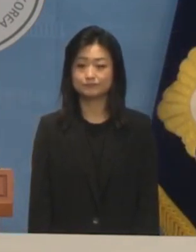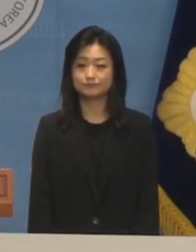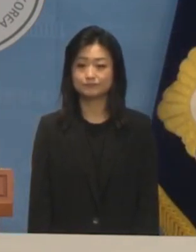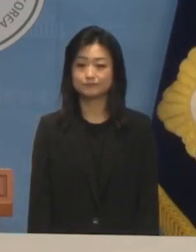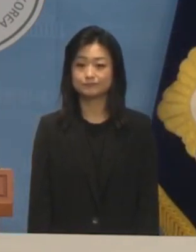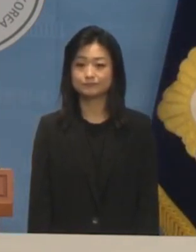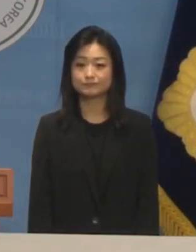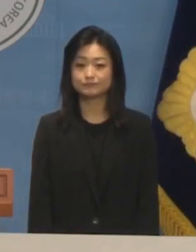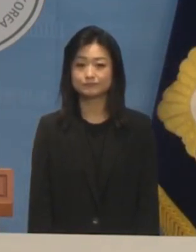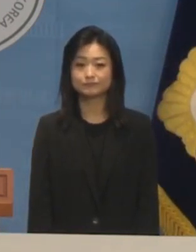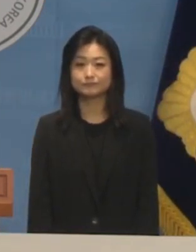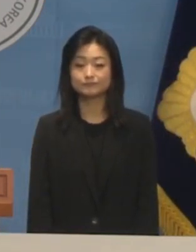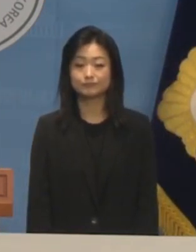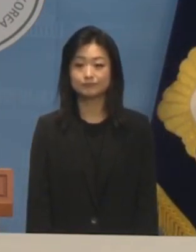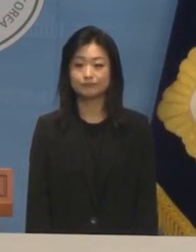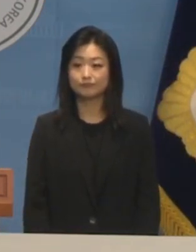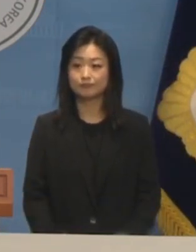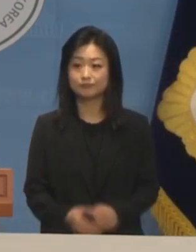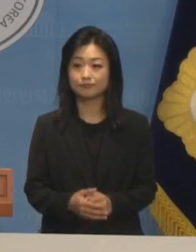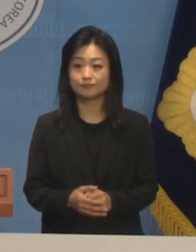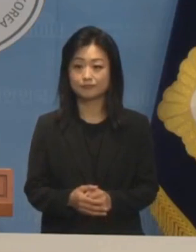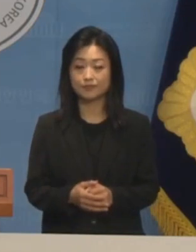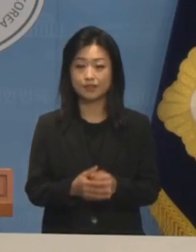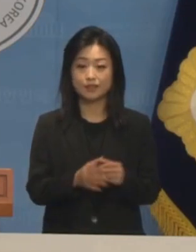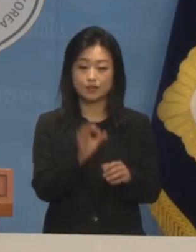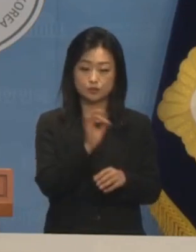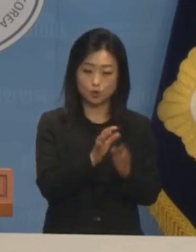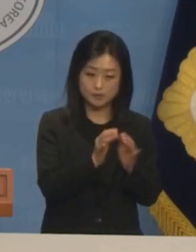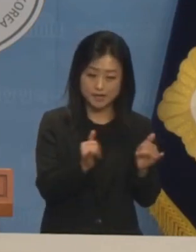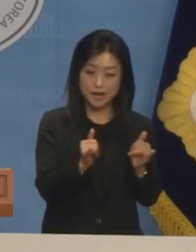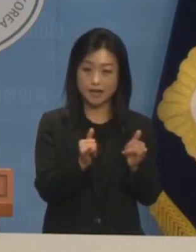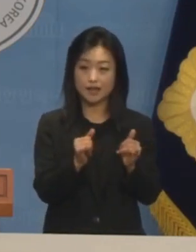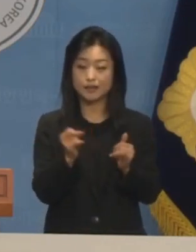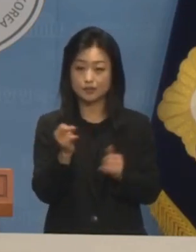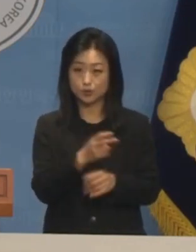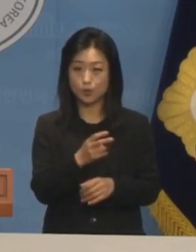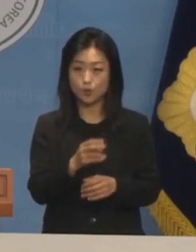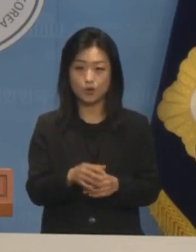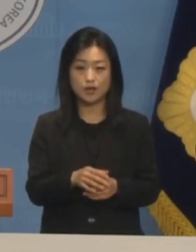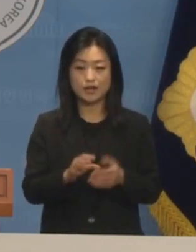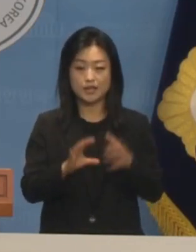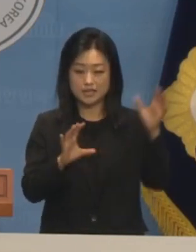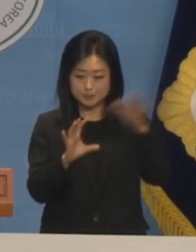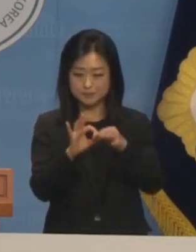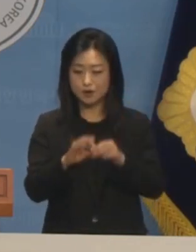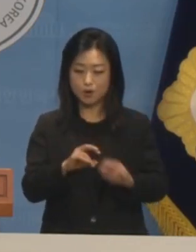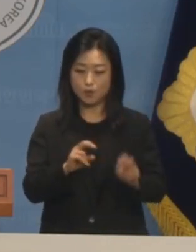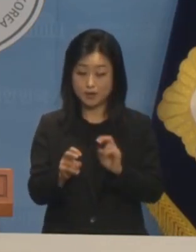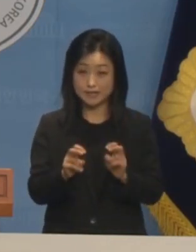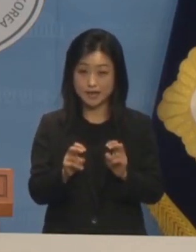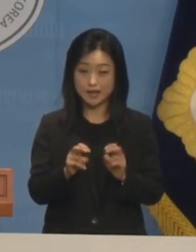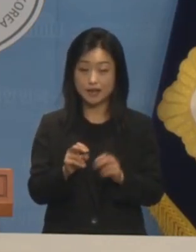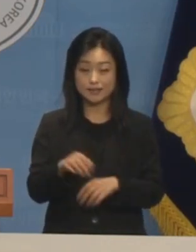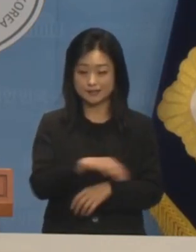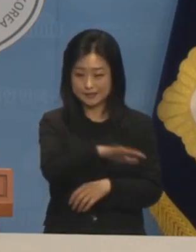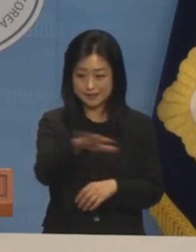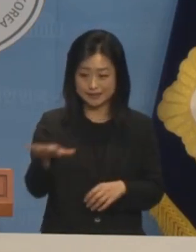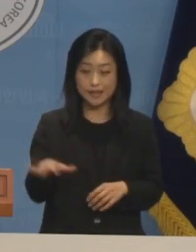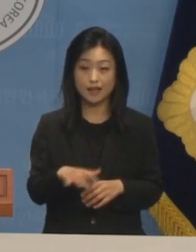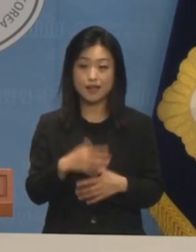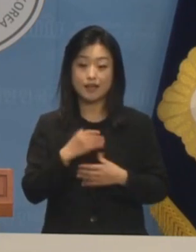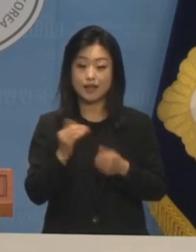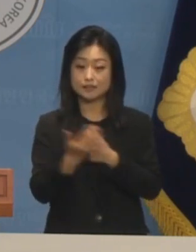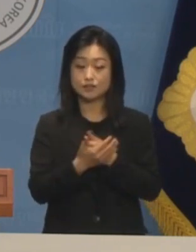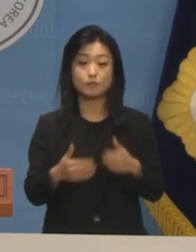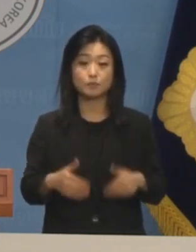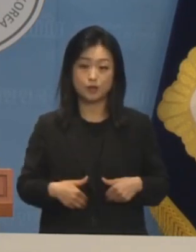네. 입점업체, 노동자, 소비자 모두 이용자입니다. 이용자를 위한 안전하고 공정한 온라인 플랫폼